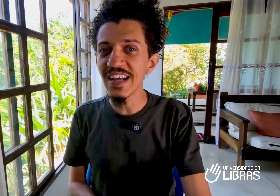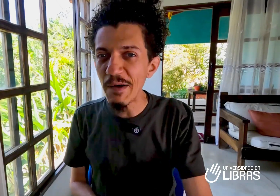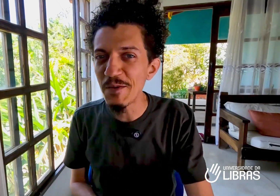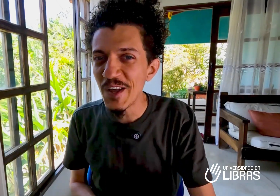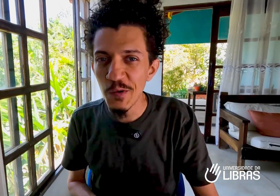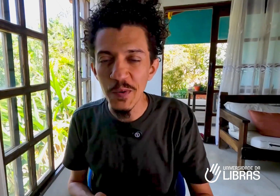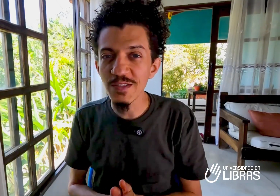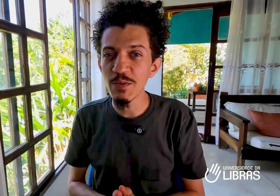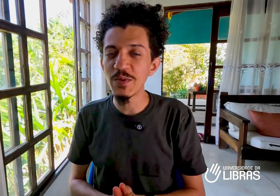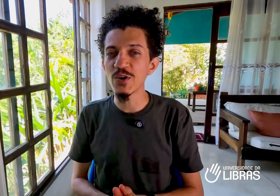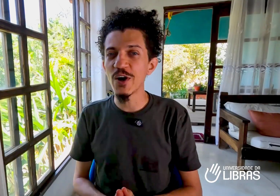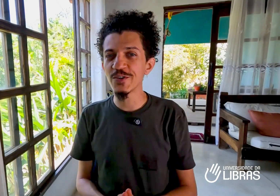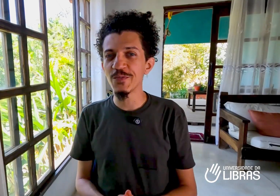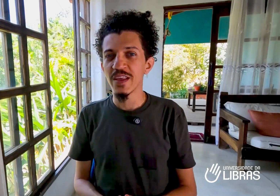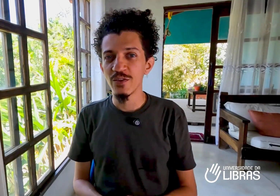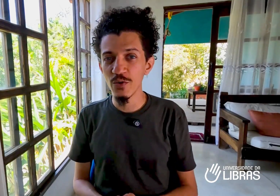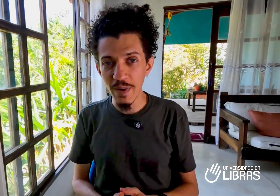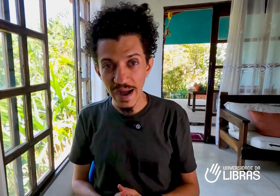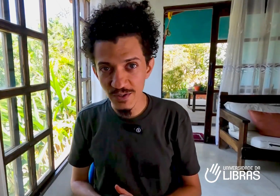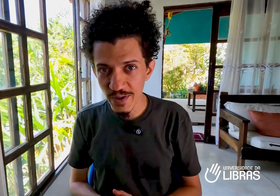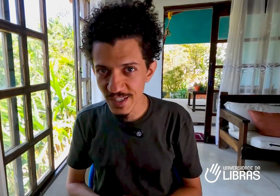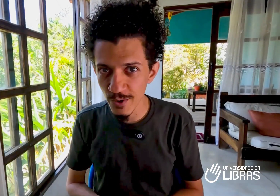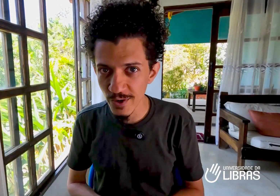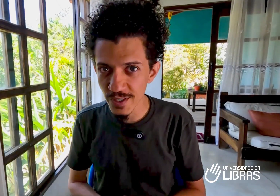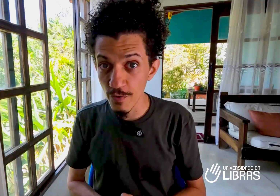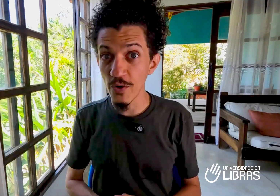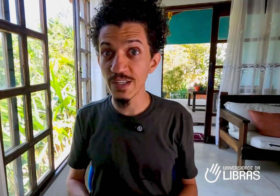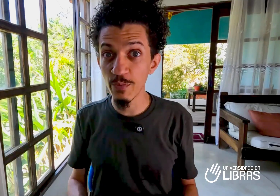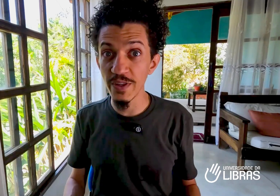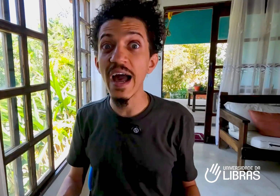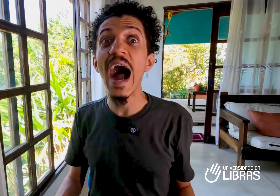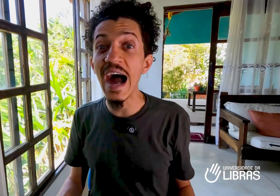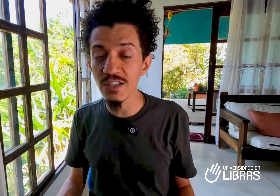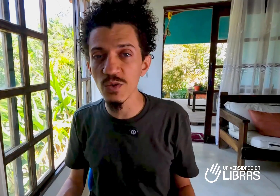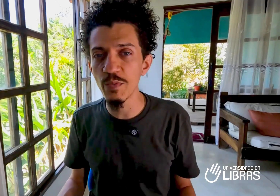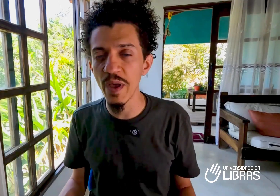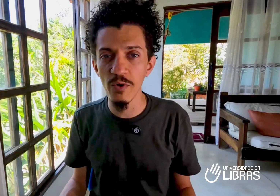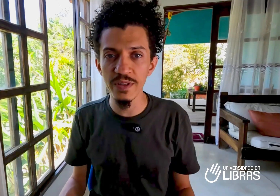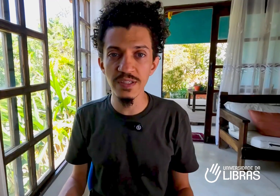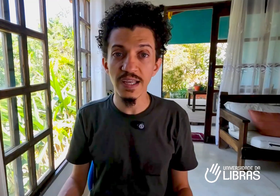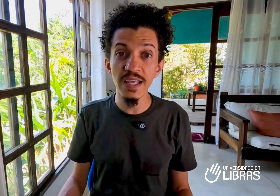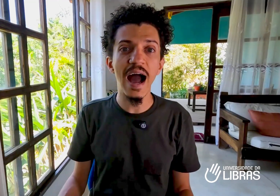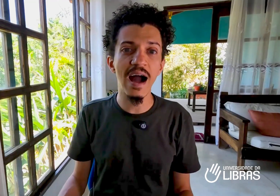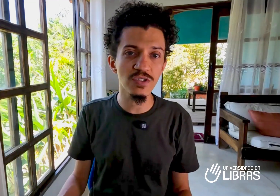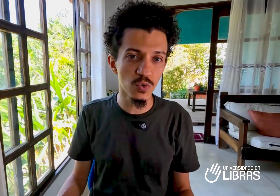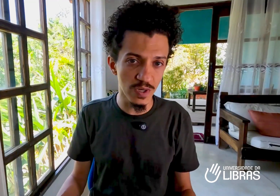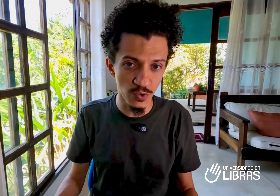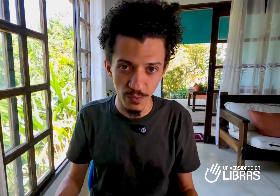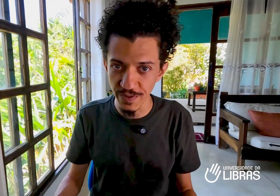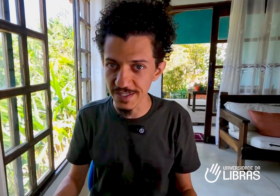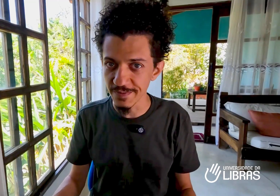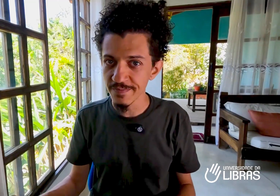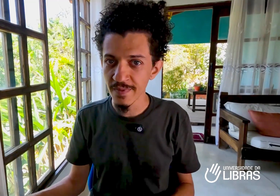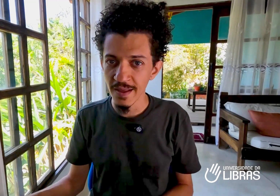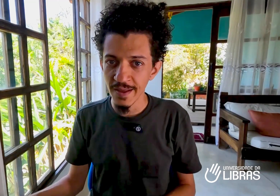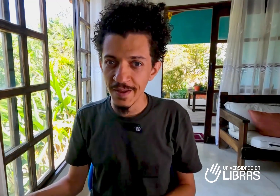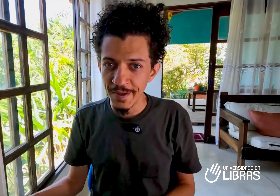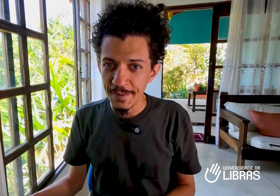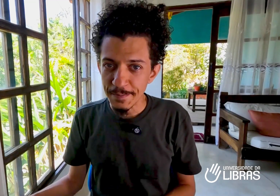sabe no próximo episódio do Madison Responde, eu vou responder às suas perguntas e às suas dúvidas.